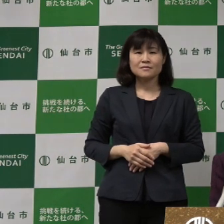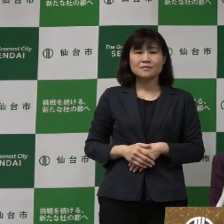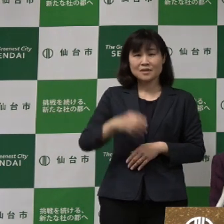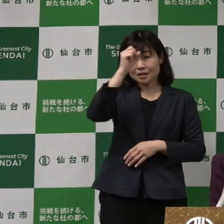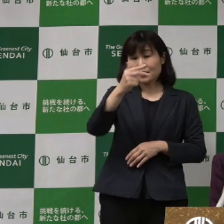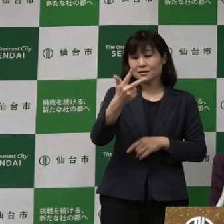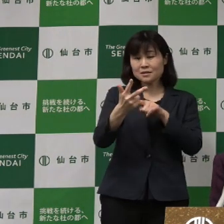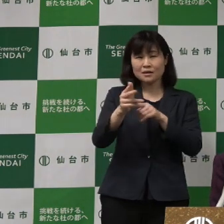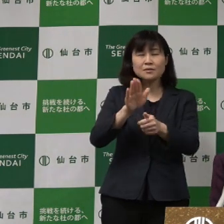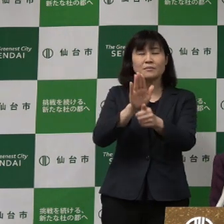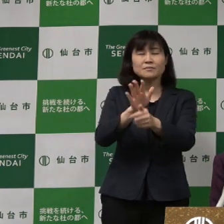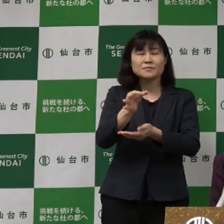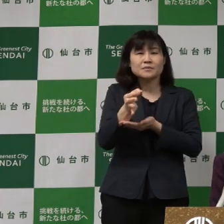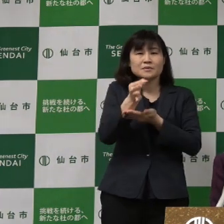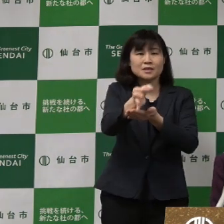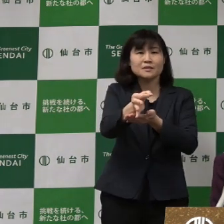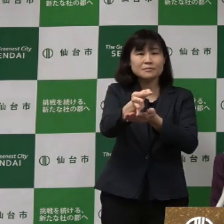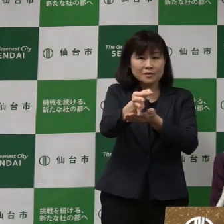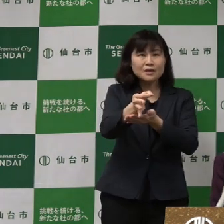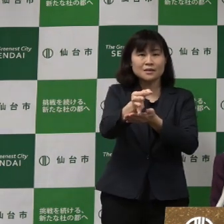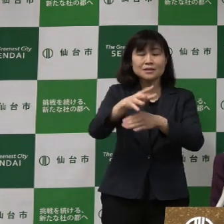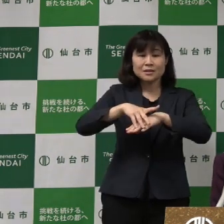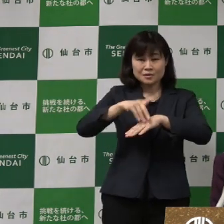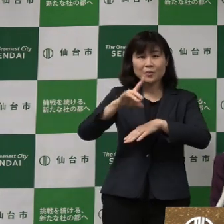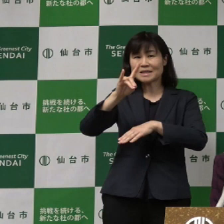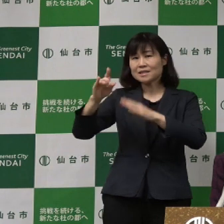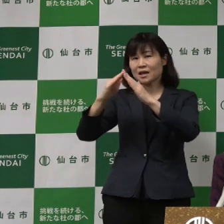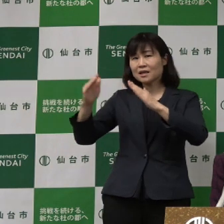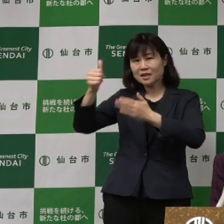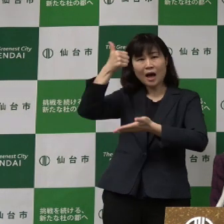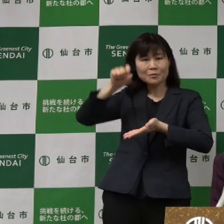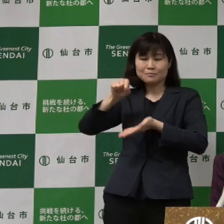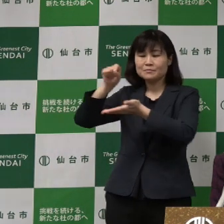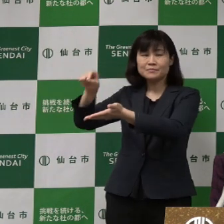い、当初議会に議案提出された際には